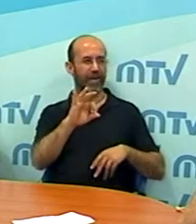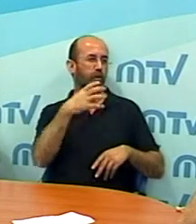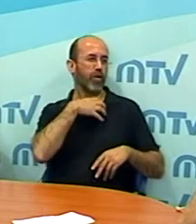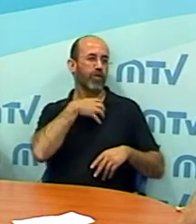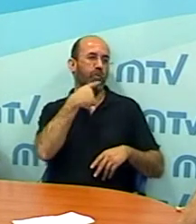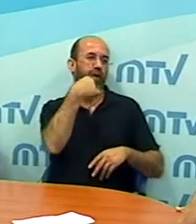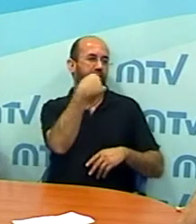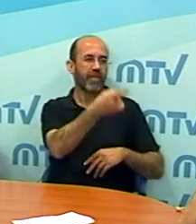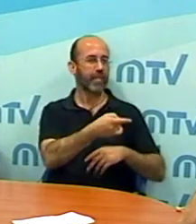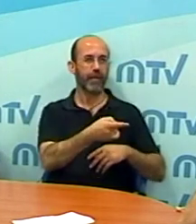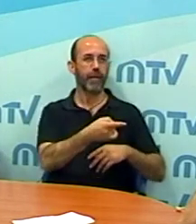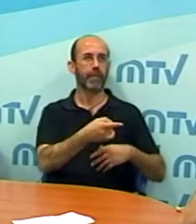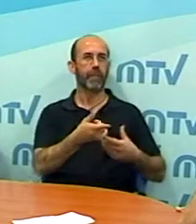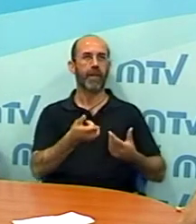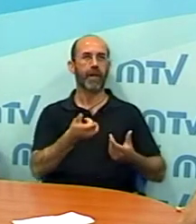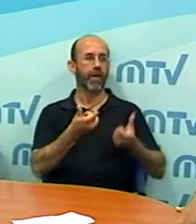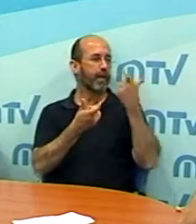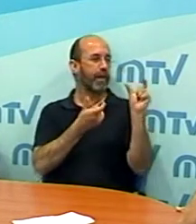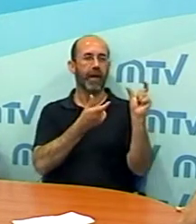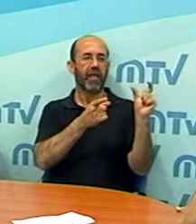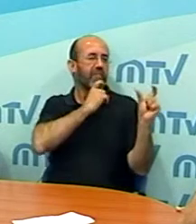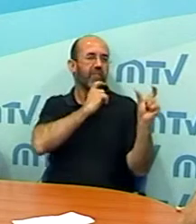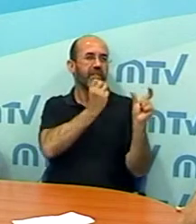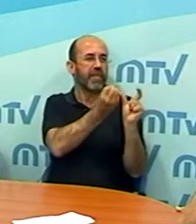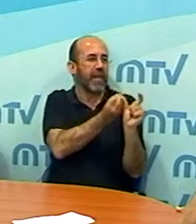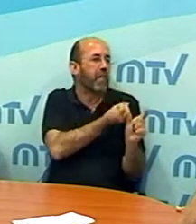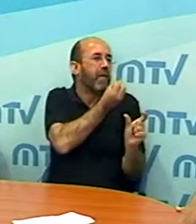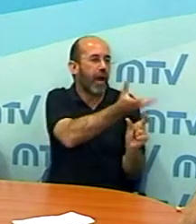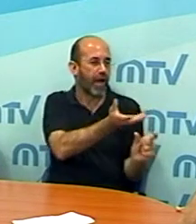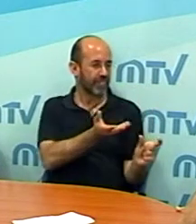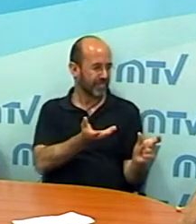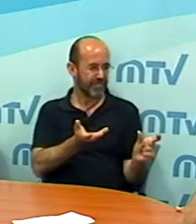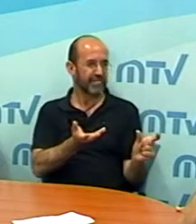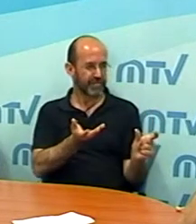No te lo podría transmitir, sí. Es difícil de transmitirlo.